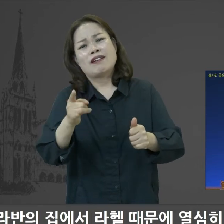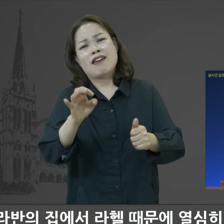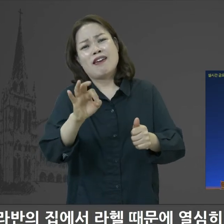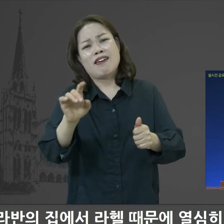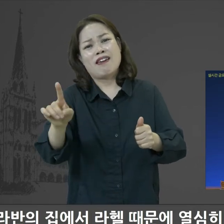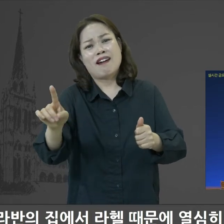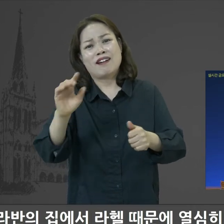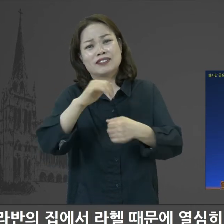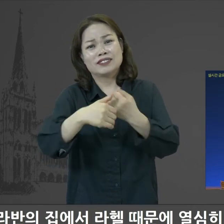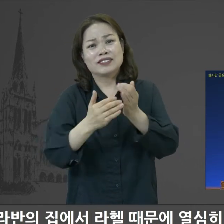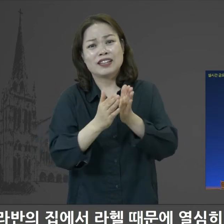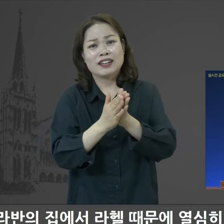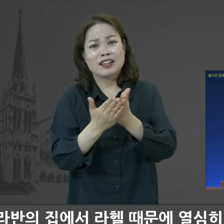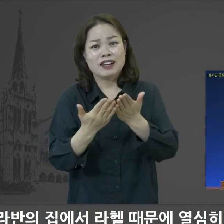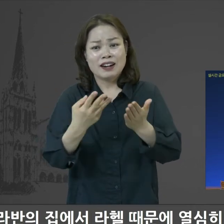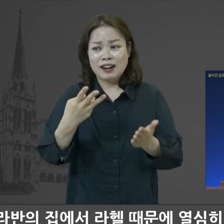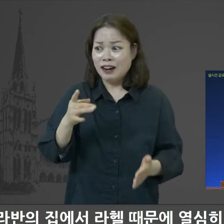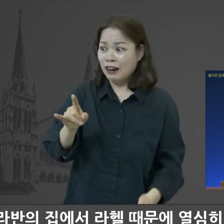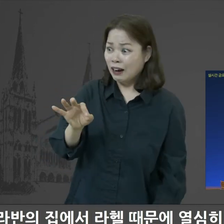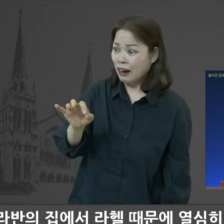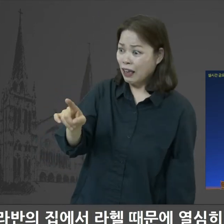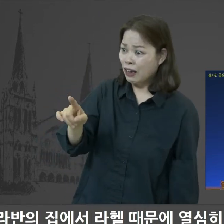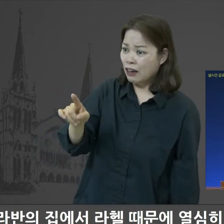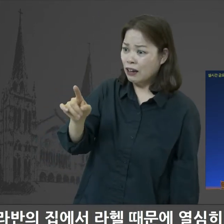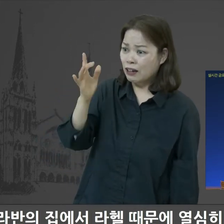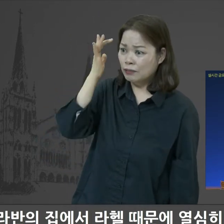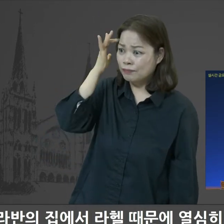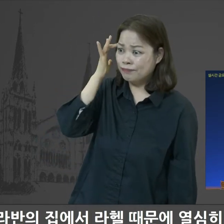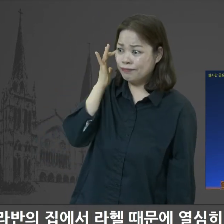그때 성경 표현 레아구나, 느낌표.